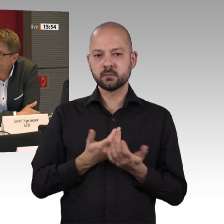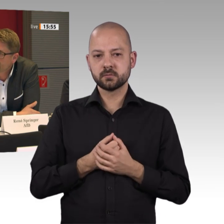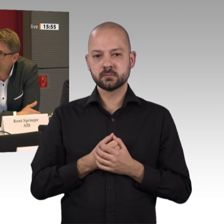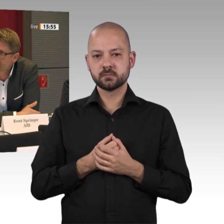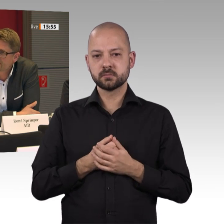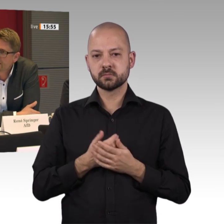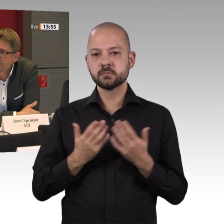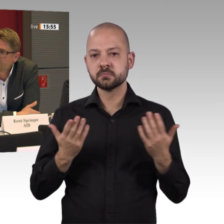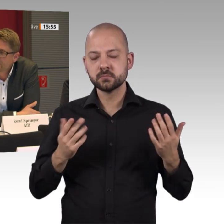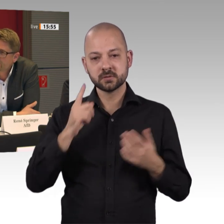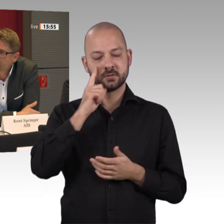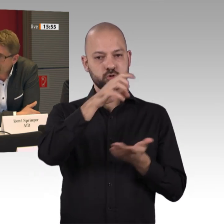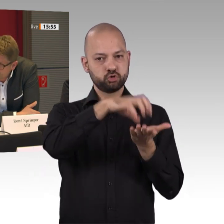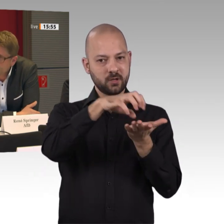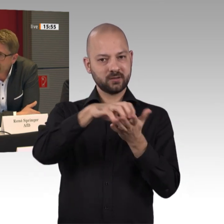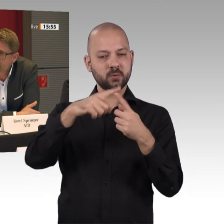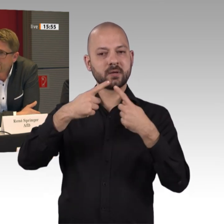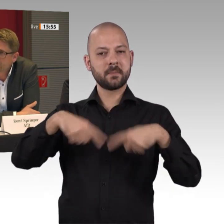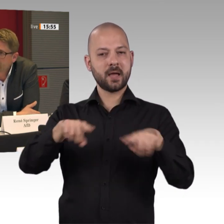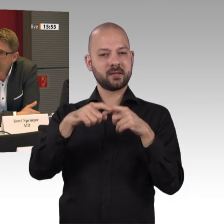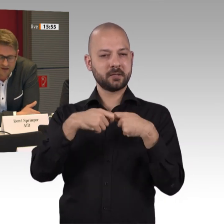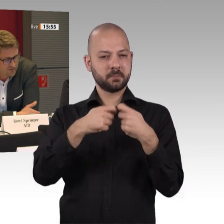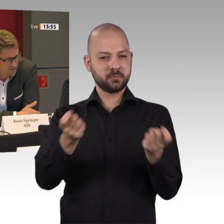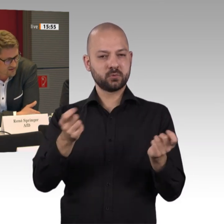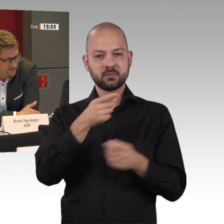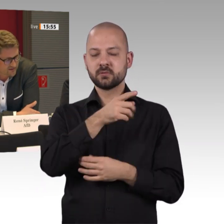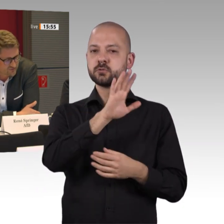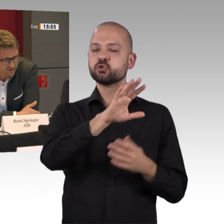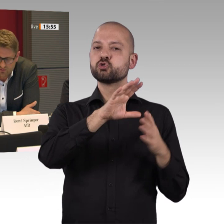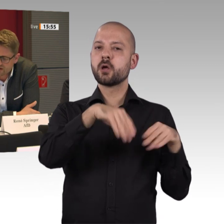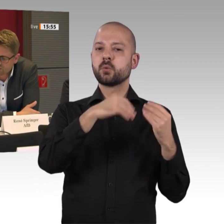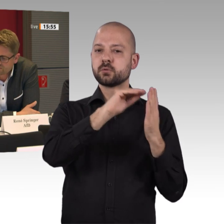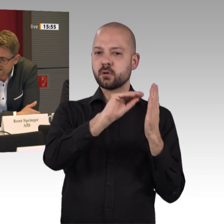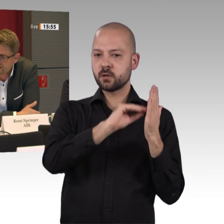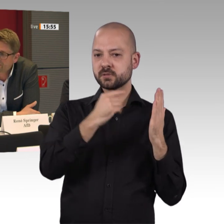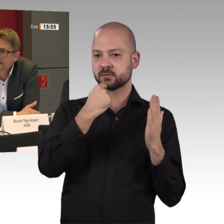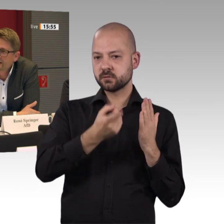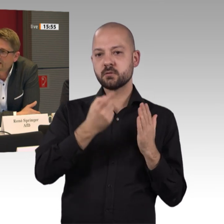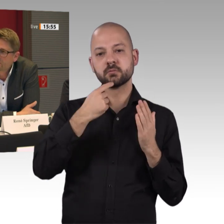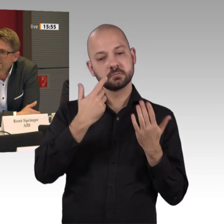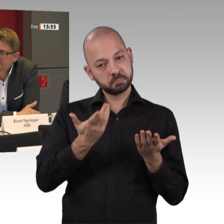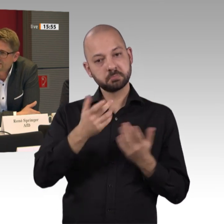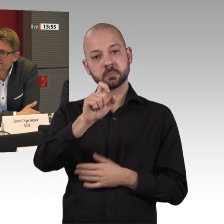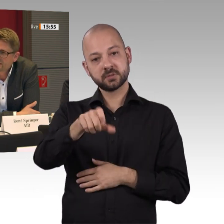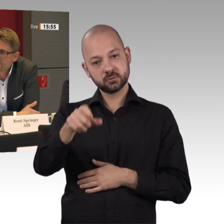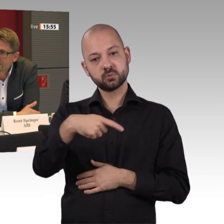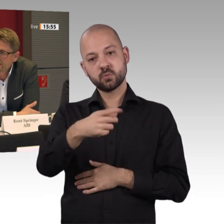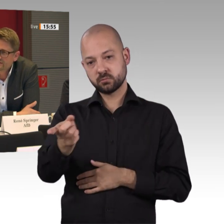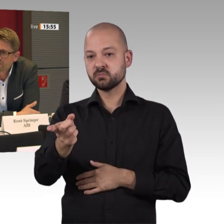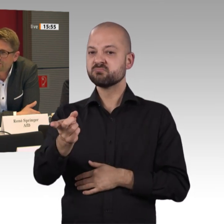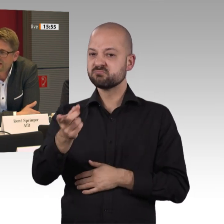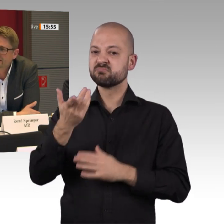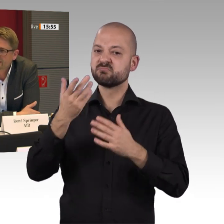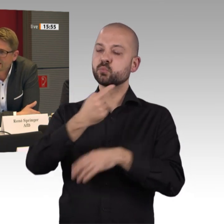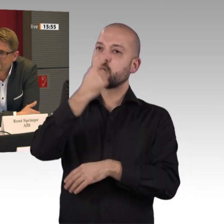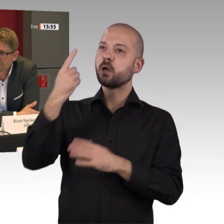Vermögen an Immobilien besitzen. Und die konkrete Frage an den DGB und auch an den Städte- und Gemeindebund wäre, wie Sie das aus